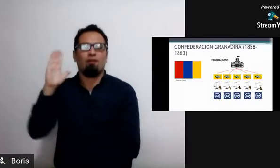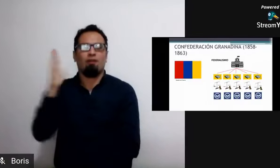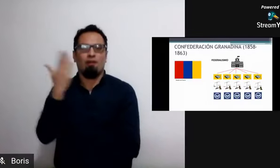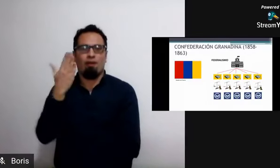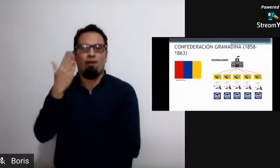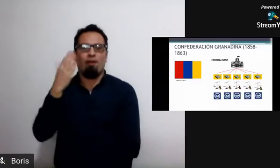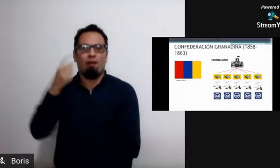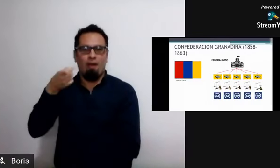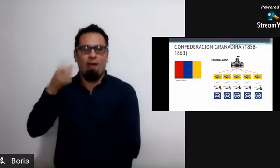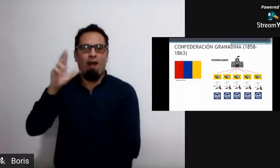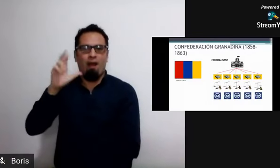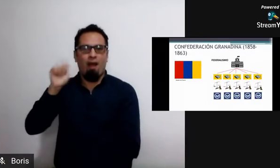Confederación